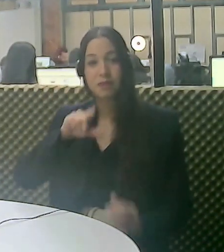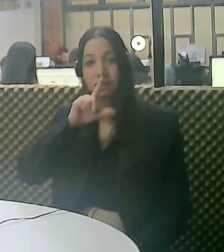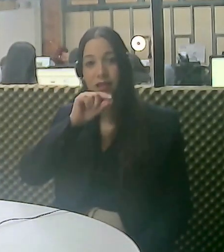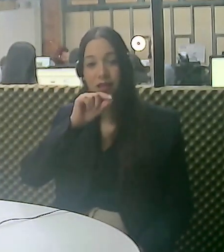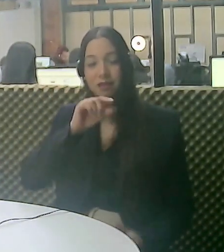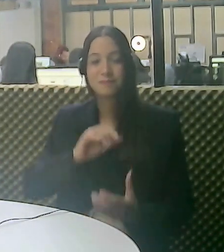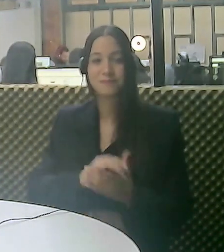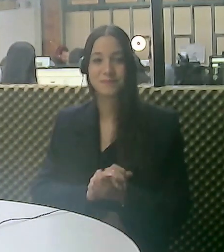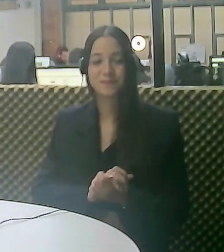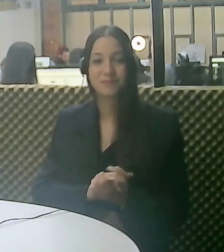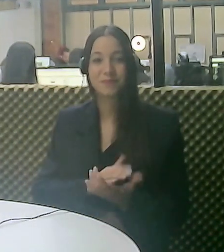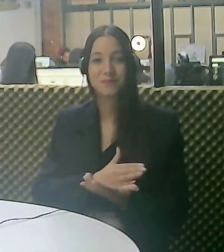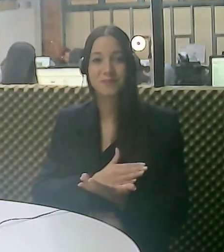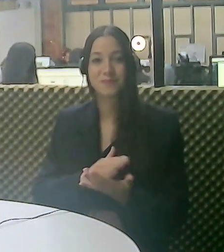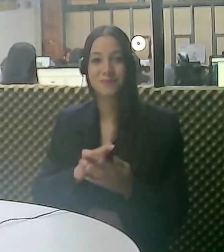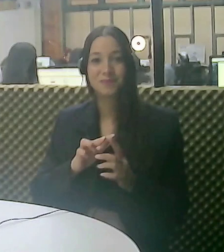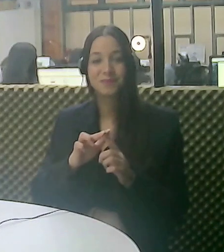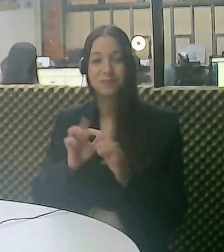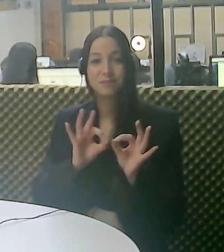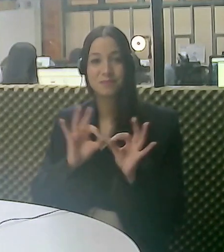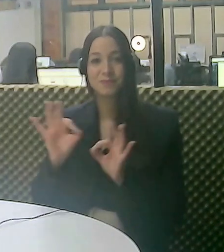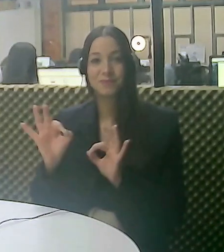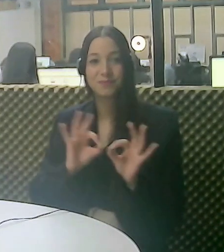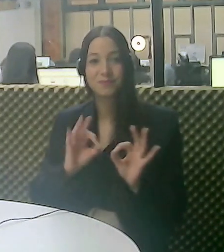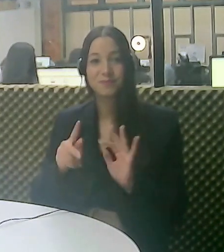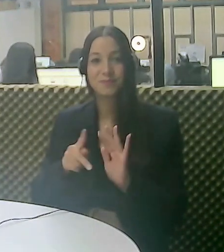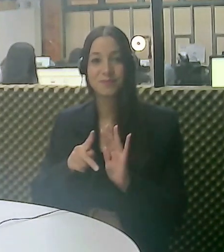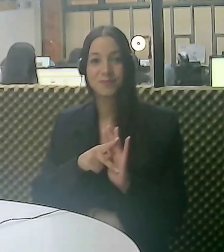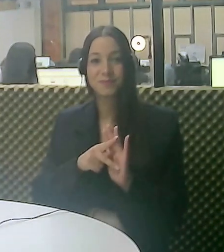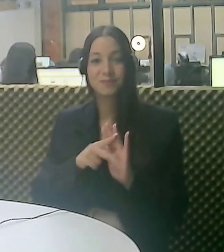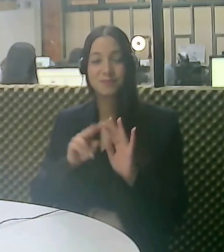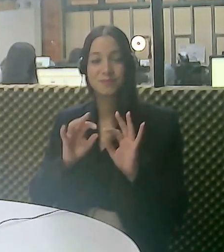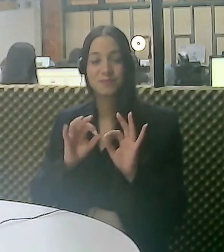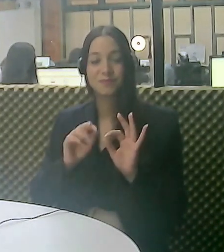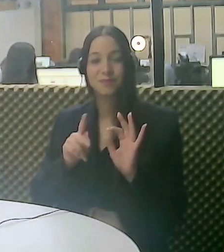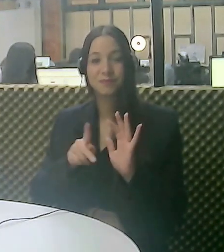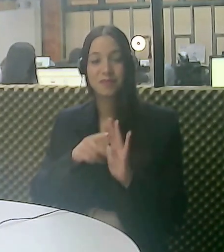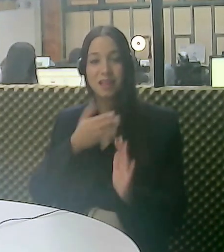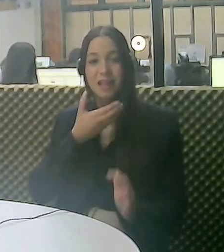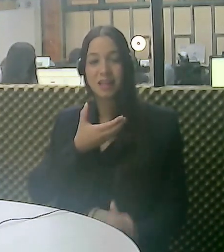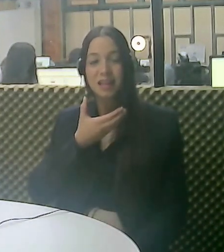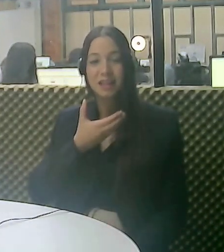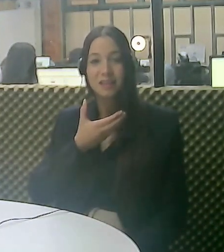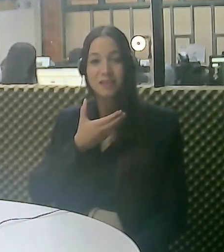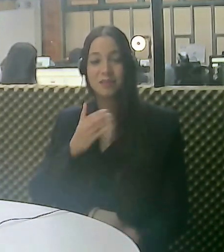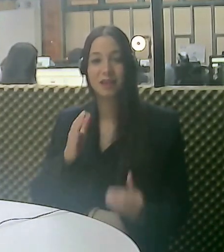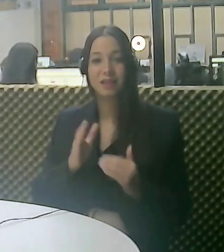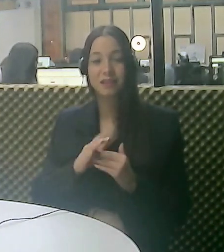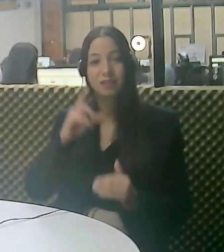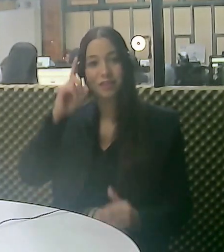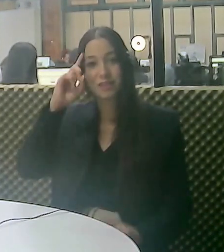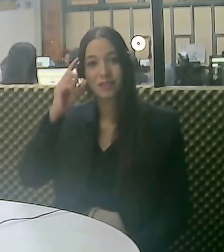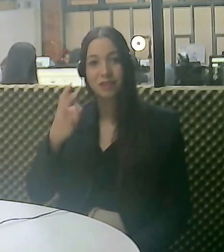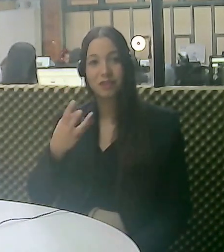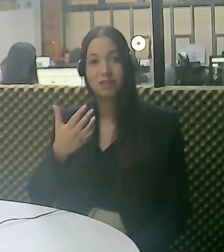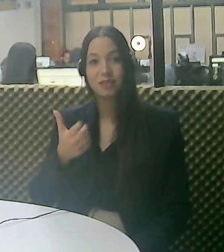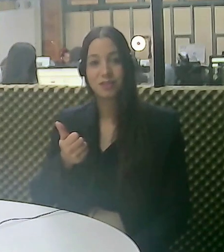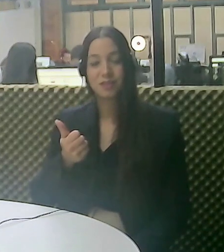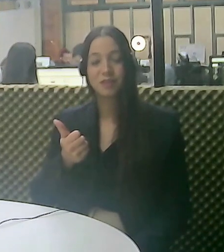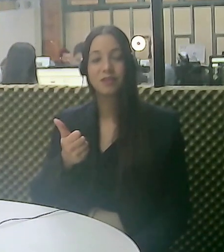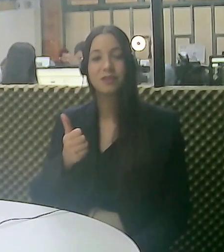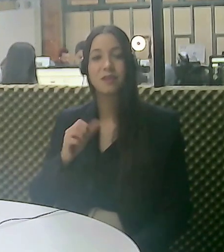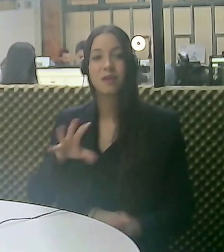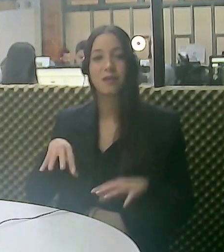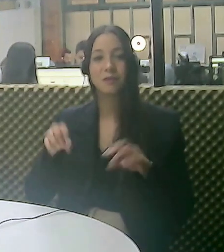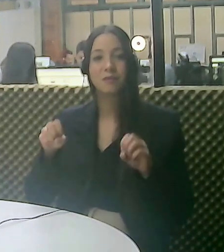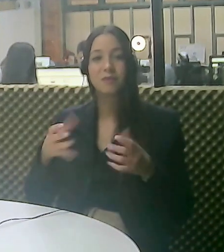A Prefeitura iniciou a montagem dos ornamentos natalinos. Até o próximo dia 31, a magia do Natal toma conta da rotina de quem